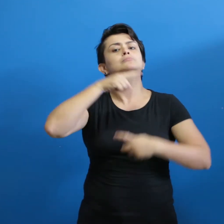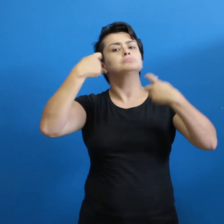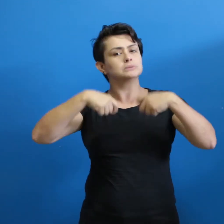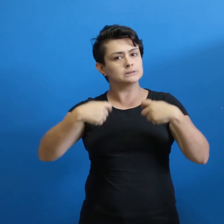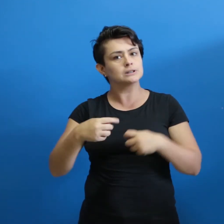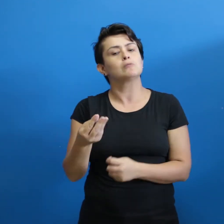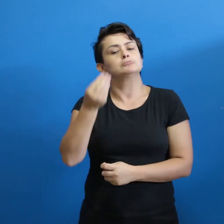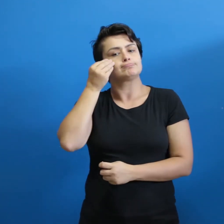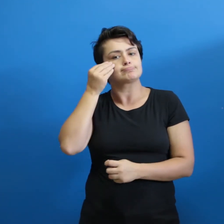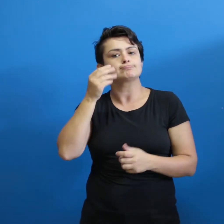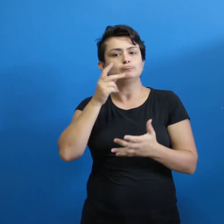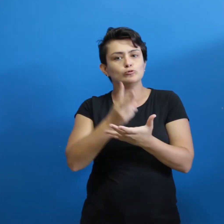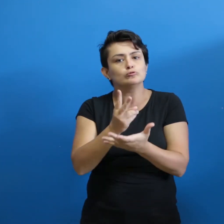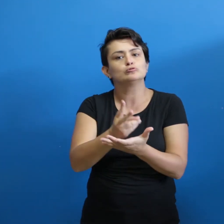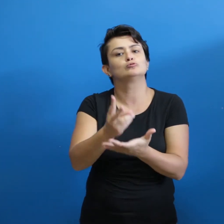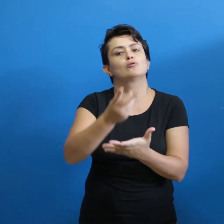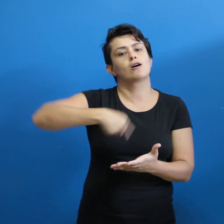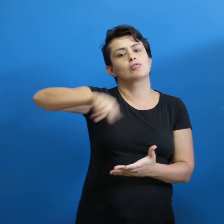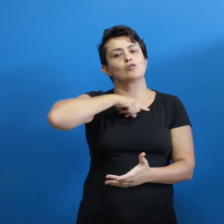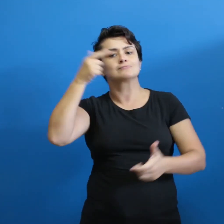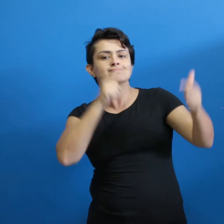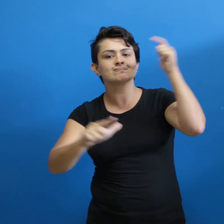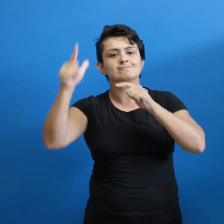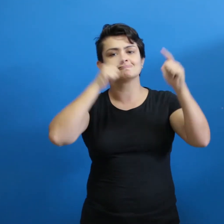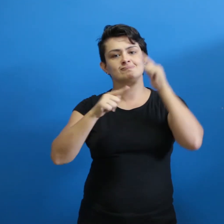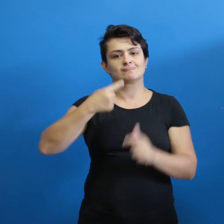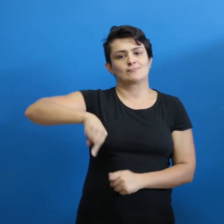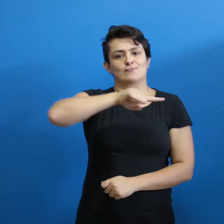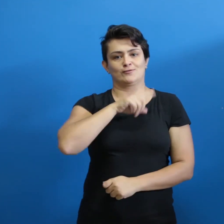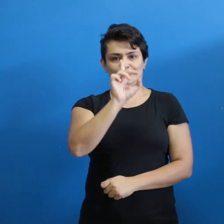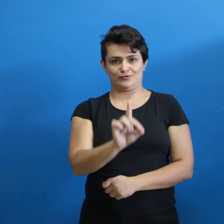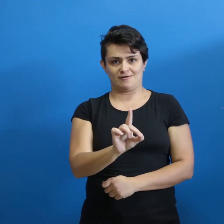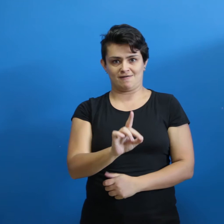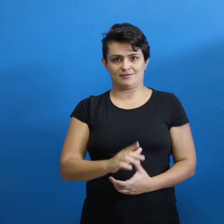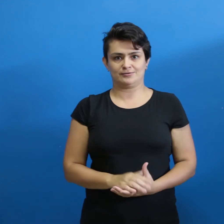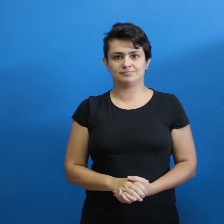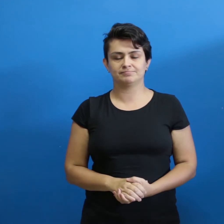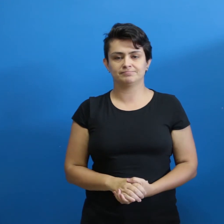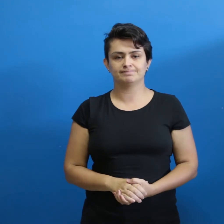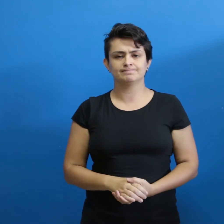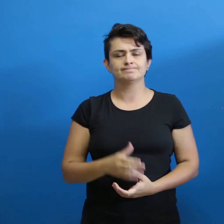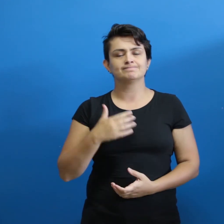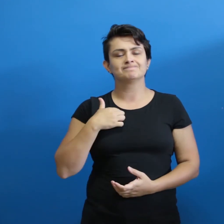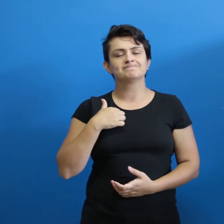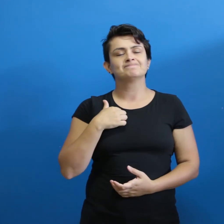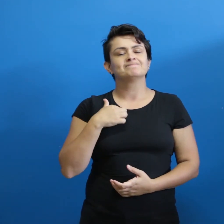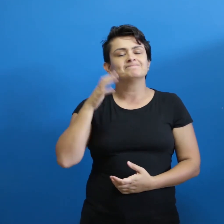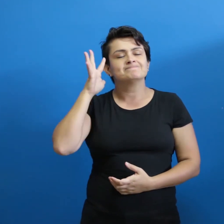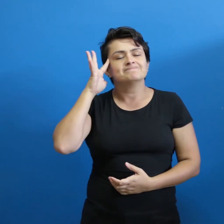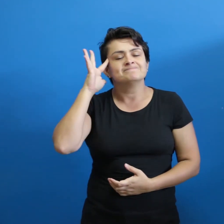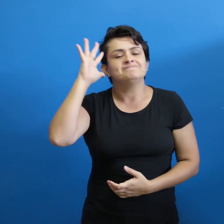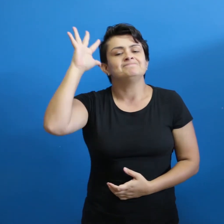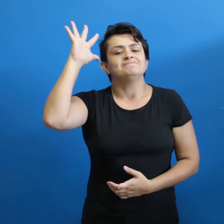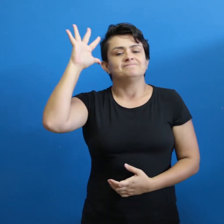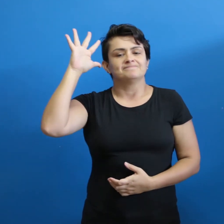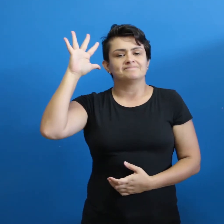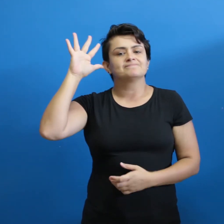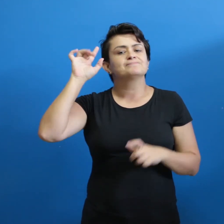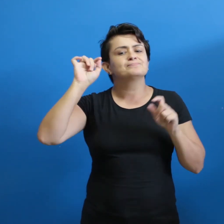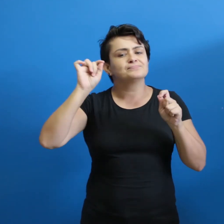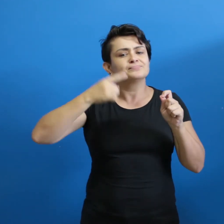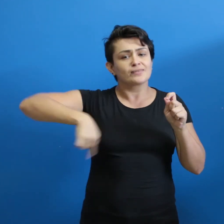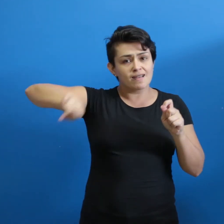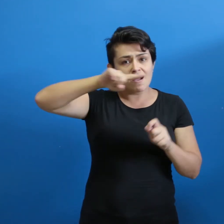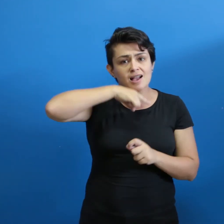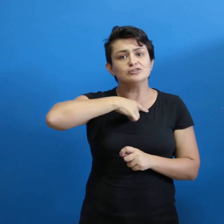das conquistas dele. O meu desejo, na verdade, é que a gente não deixe de ir pra rua,